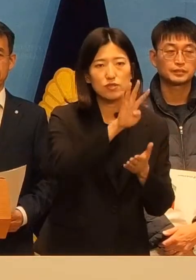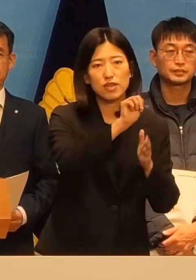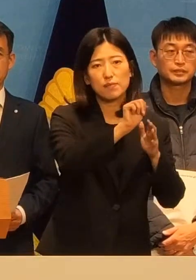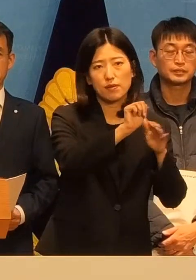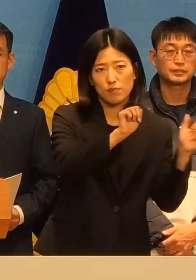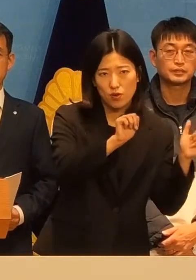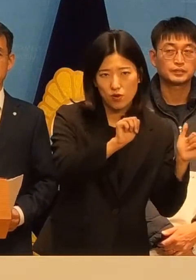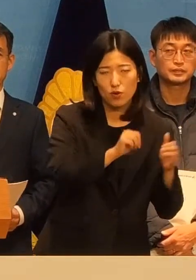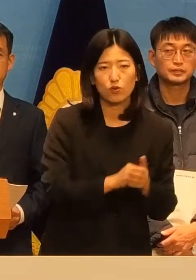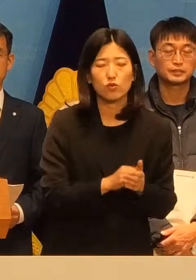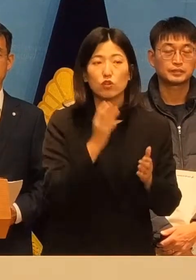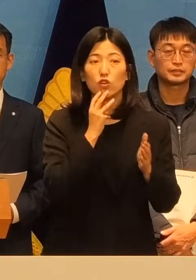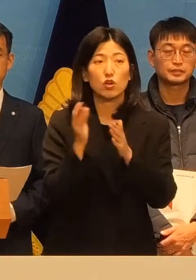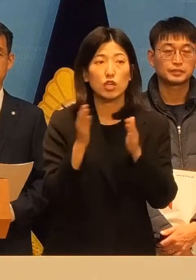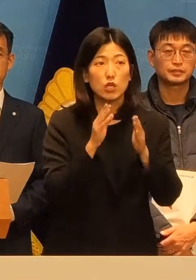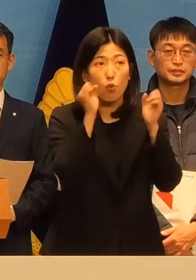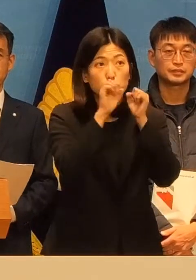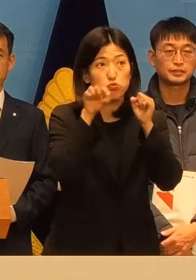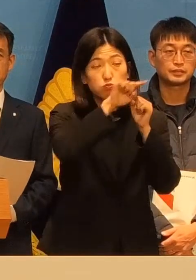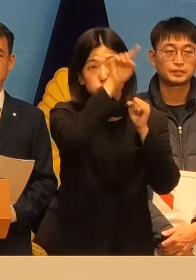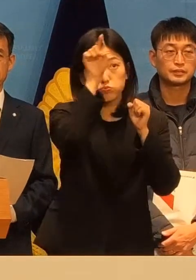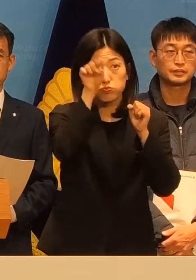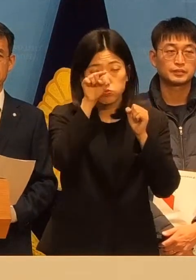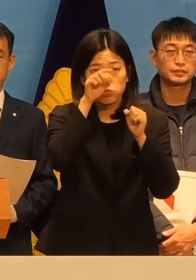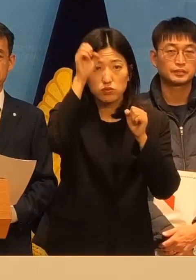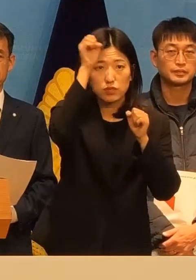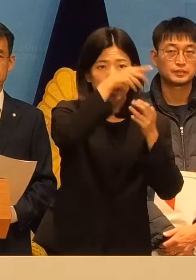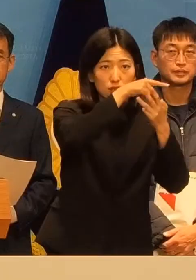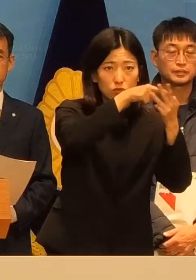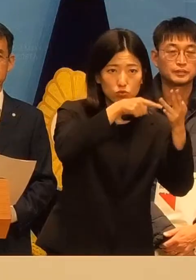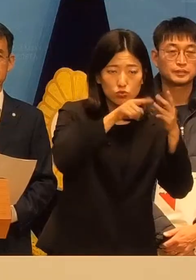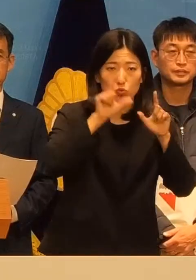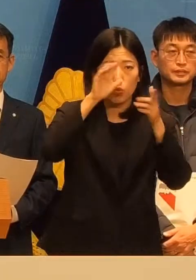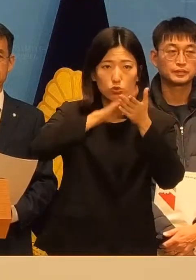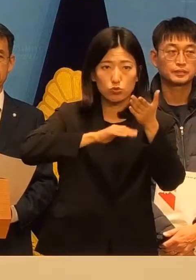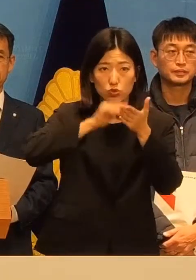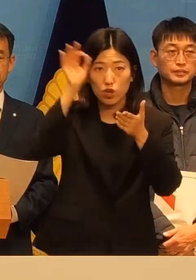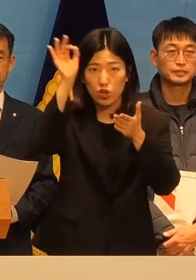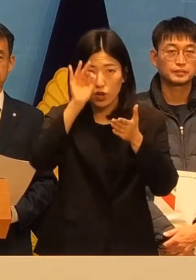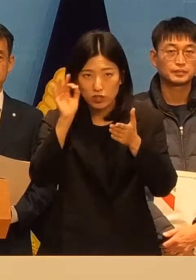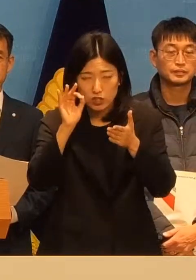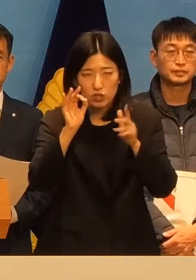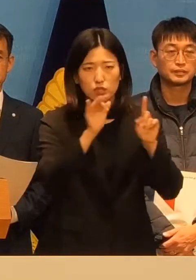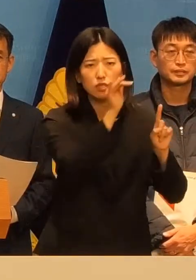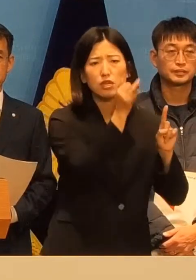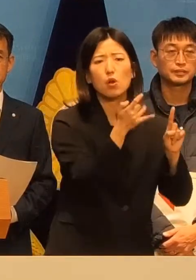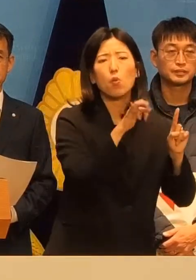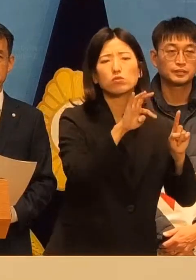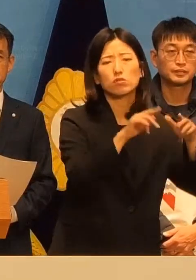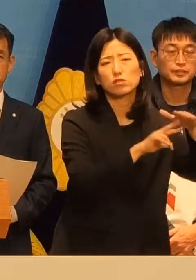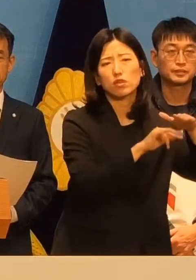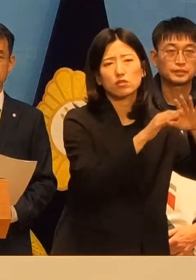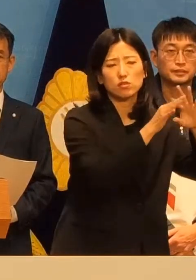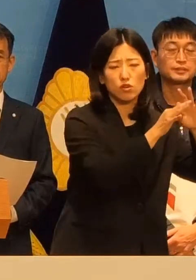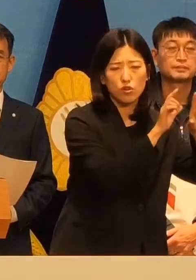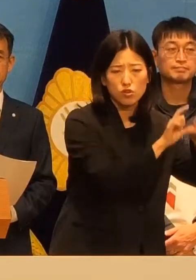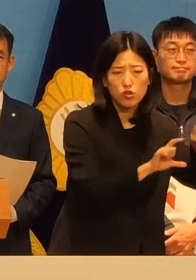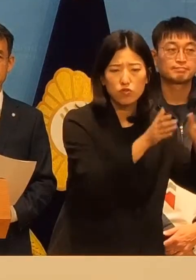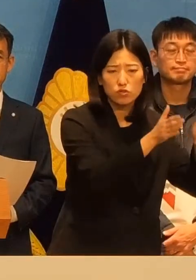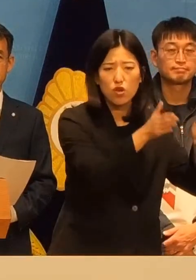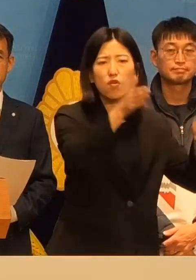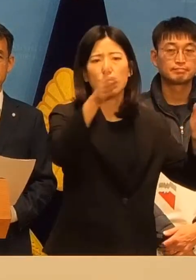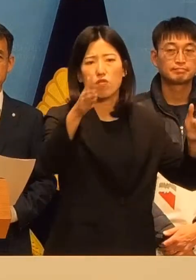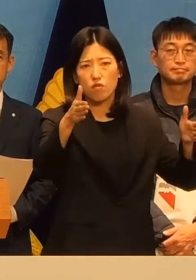북부 1호선 증차 양주시, 동두천시, 연천군 범추진 시민위원회는 이번 1호선 증차에